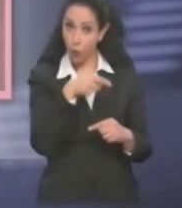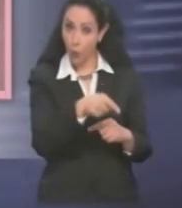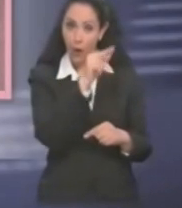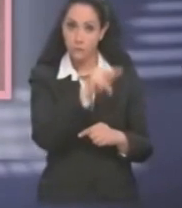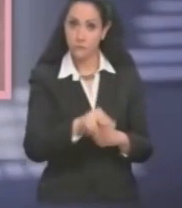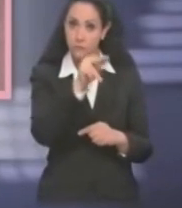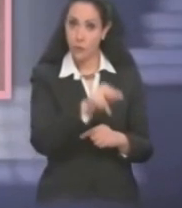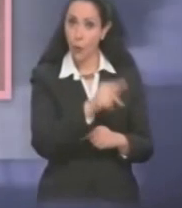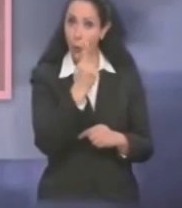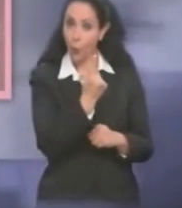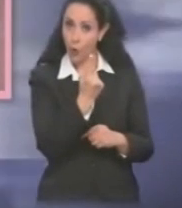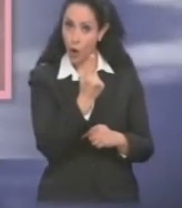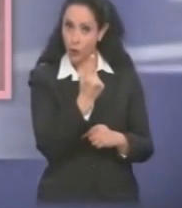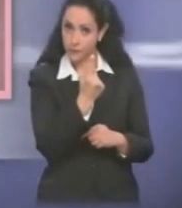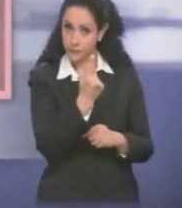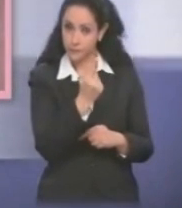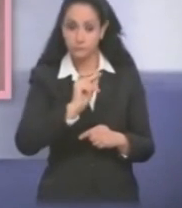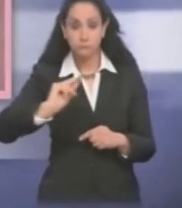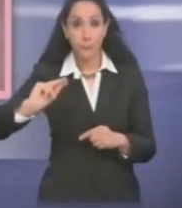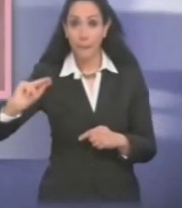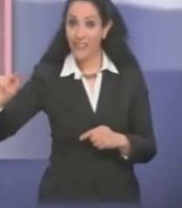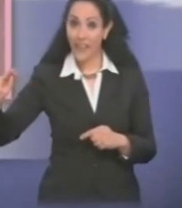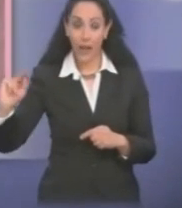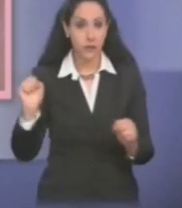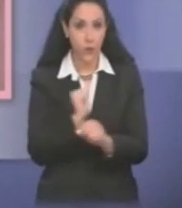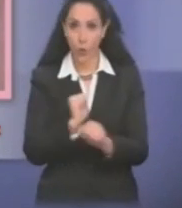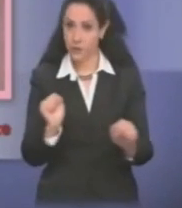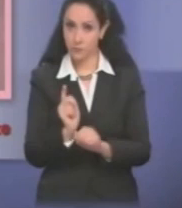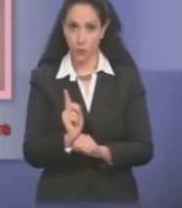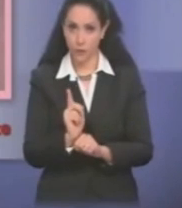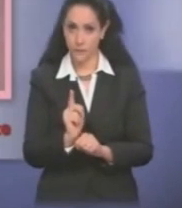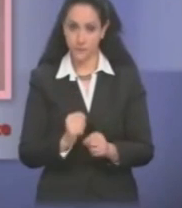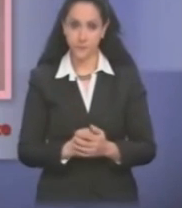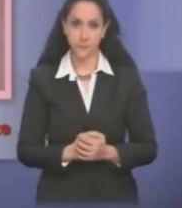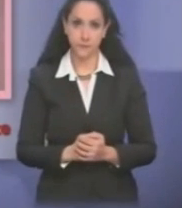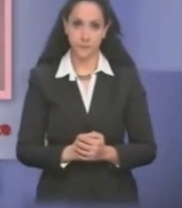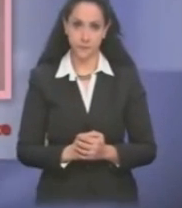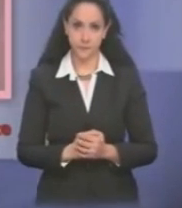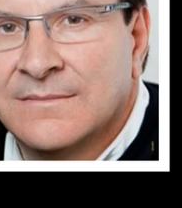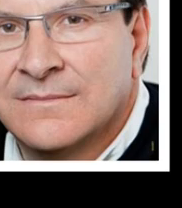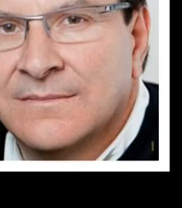contrassegno della lista prescelta. Non si possono esprimere preferenze.